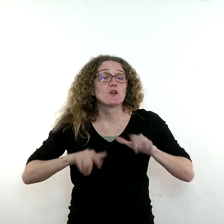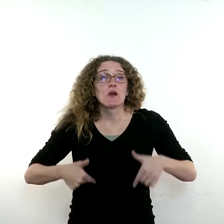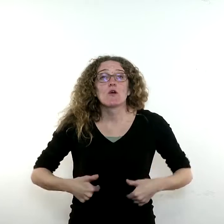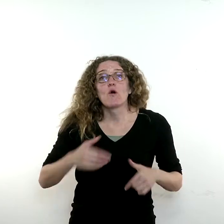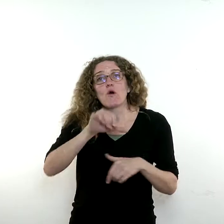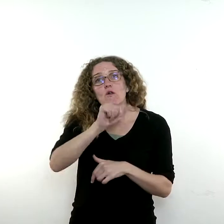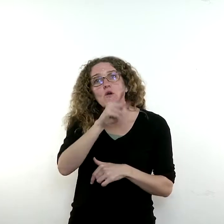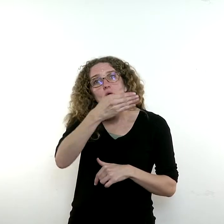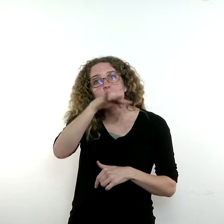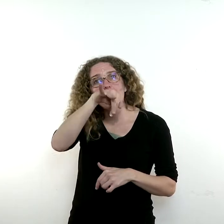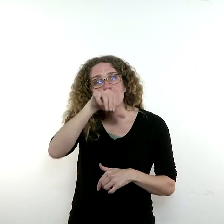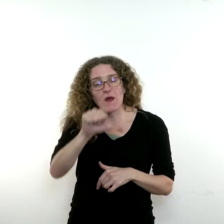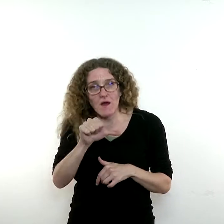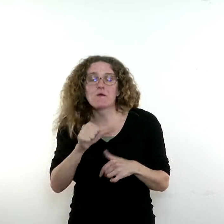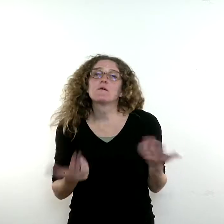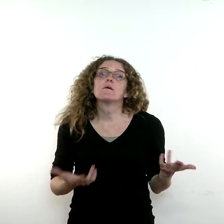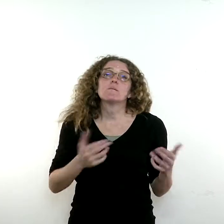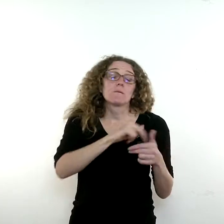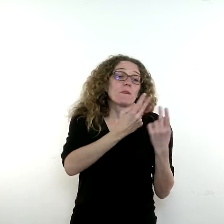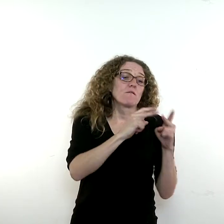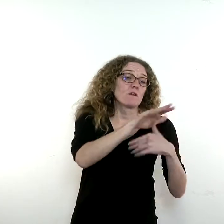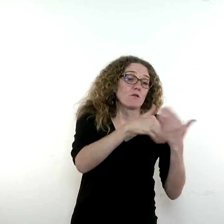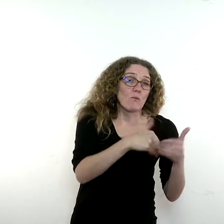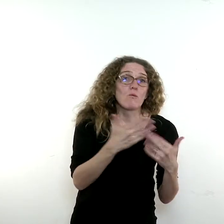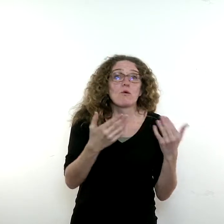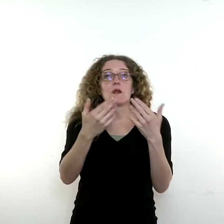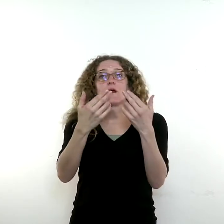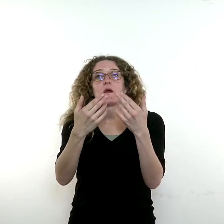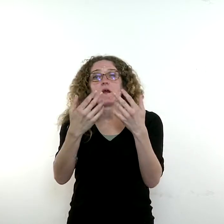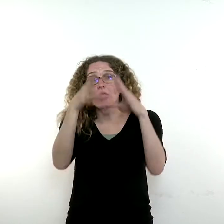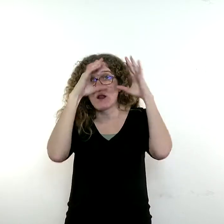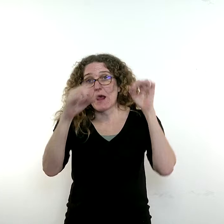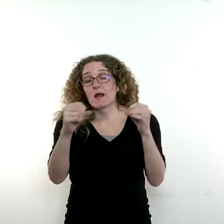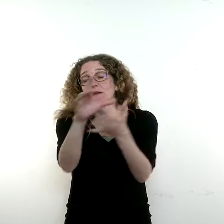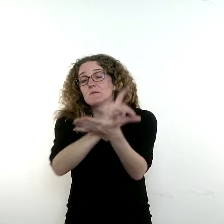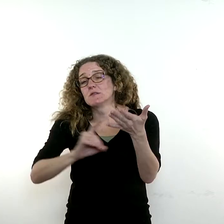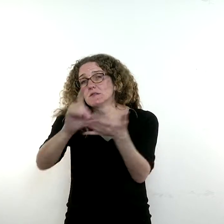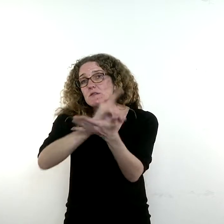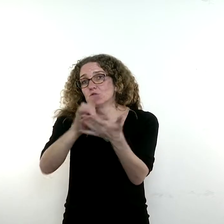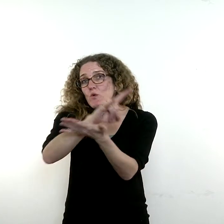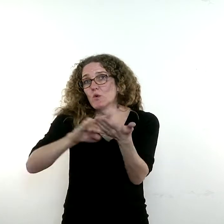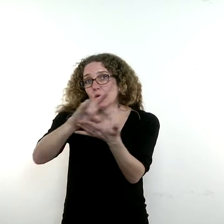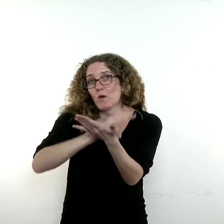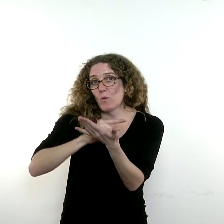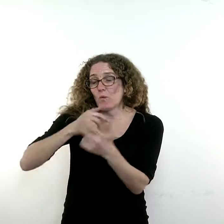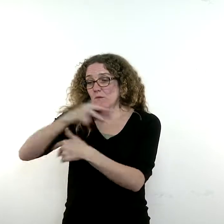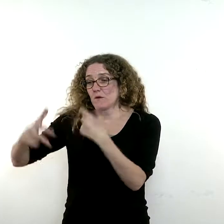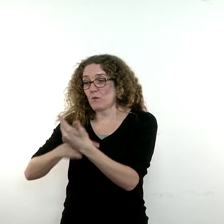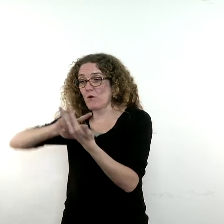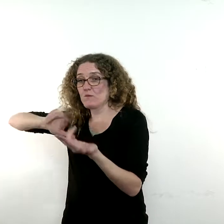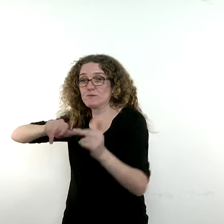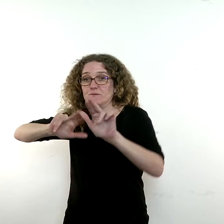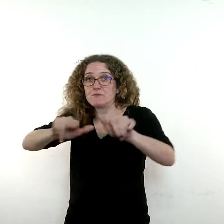ville de Montpellier, Montpellier Méditerranée Métropole et direction académique de l'Hérault, avenant annuel,